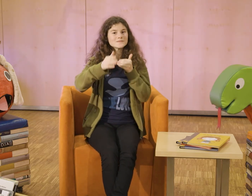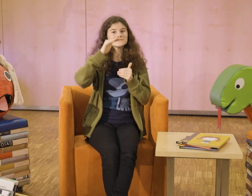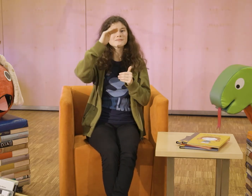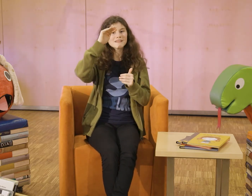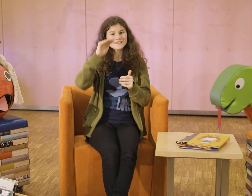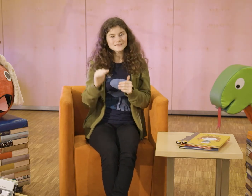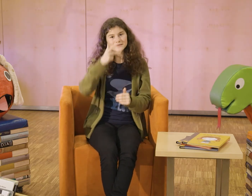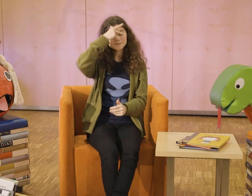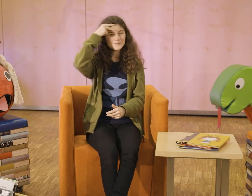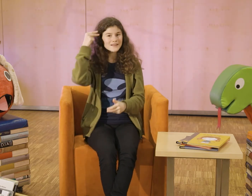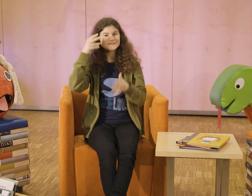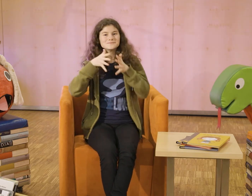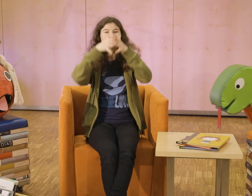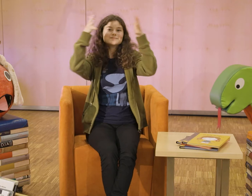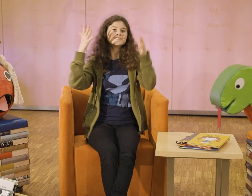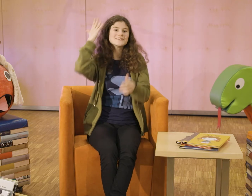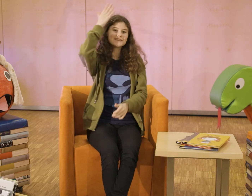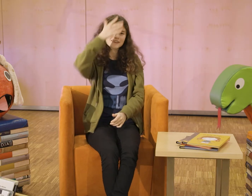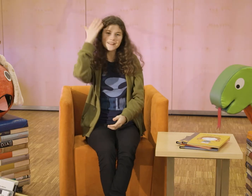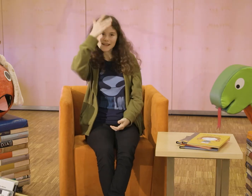drei neue bücher aus der reihe little people back dreams